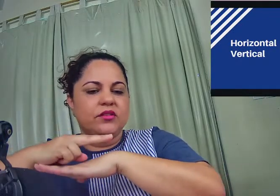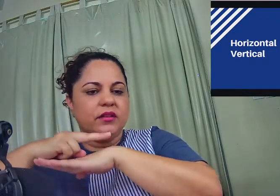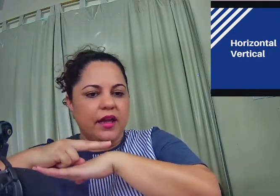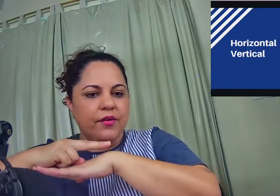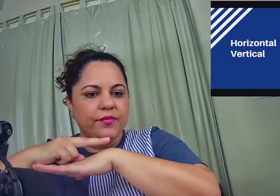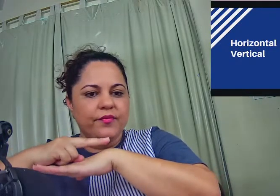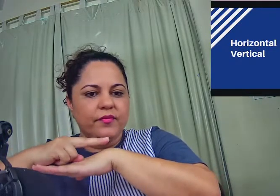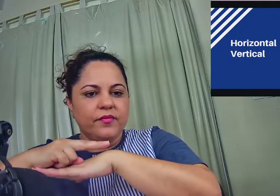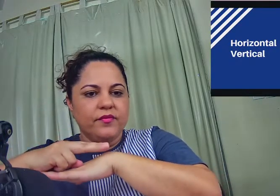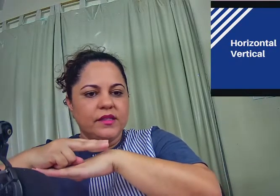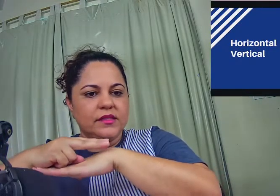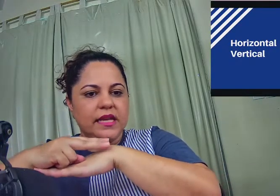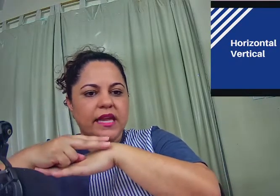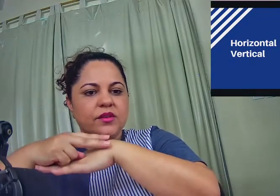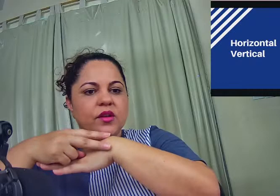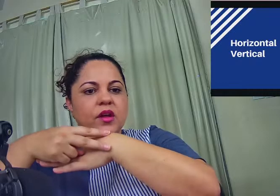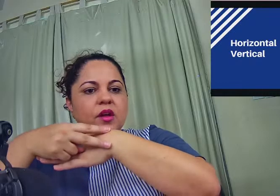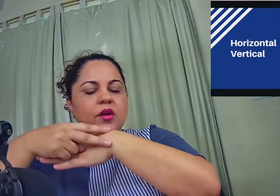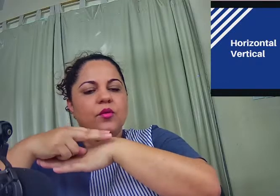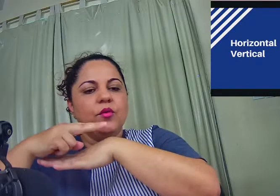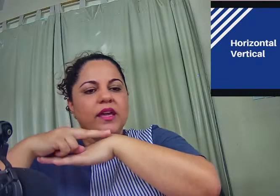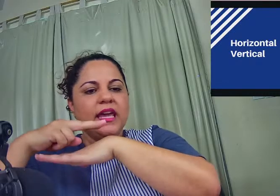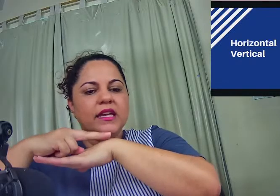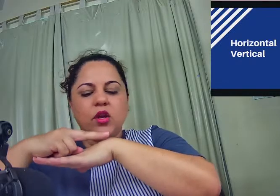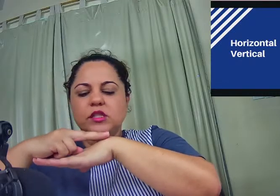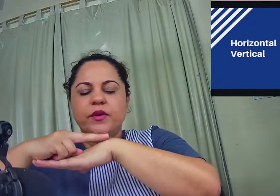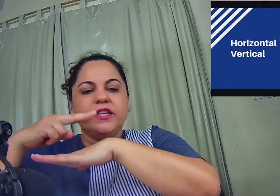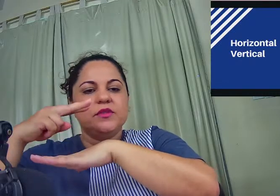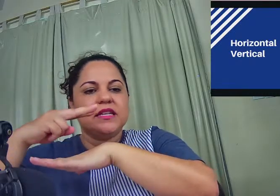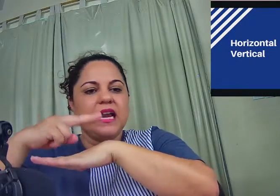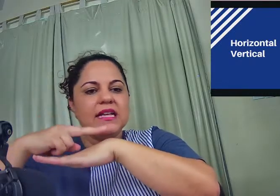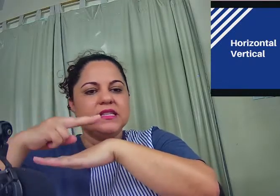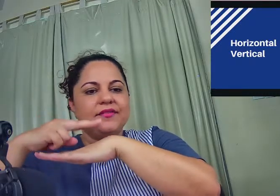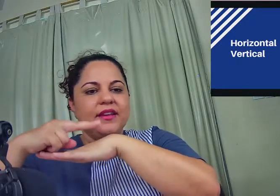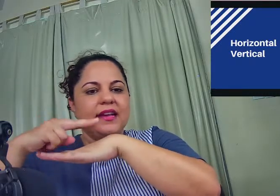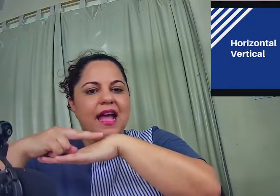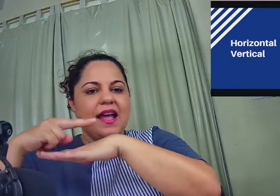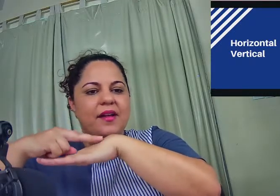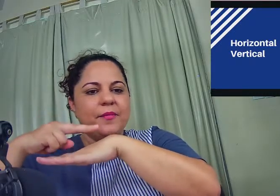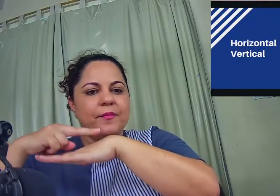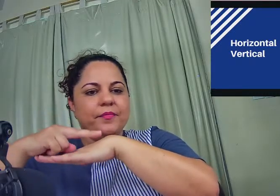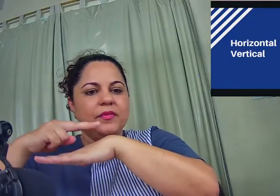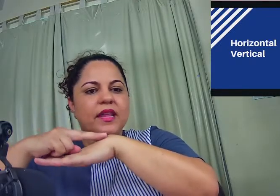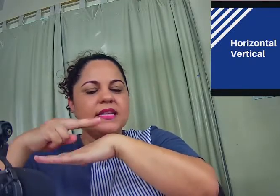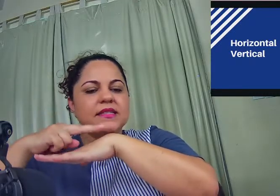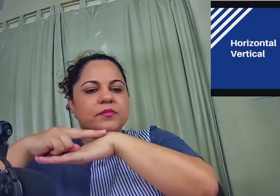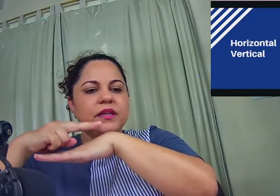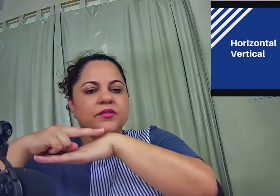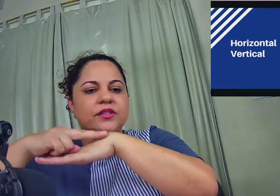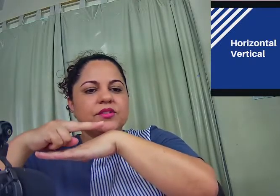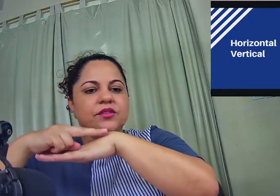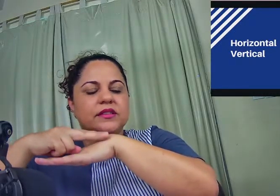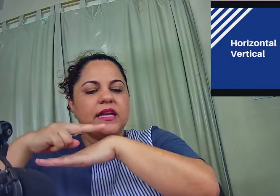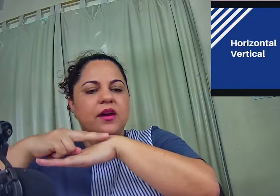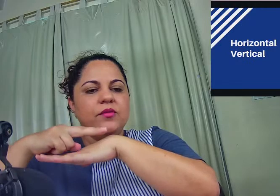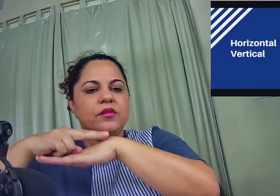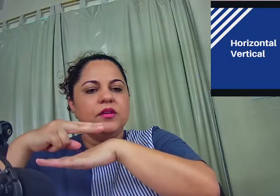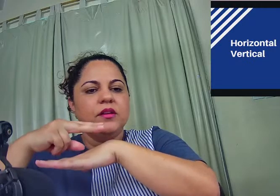horizontal? Certo? O que nós podemos classificar nesse plano horizontal